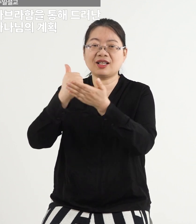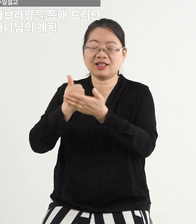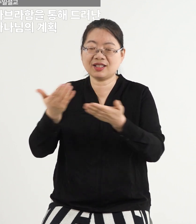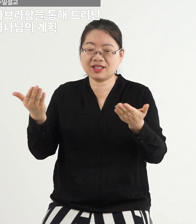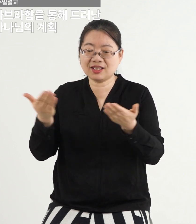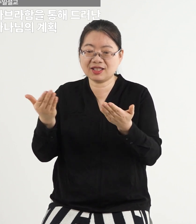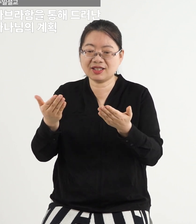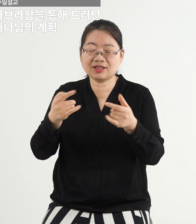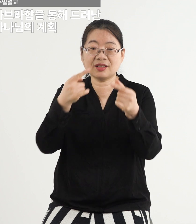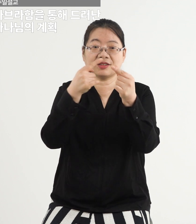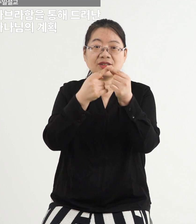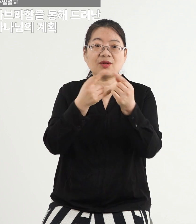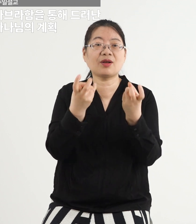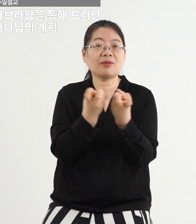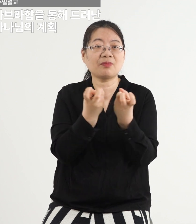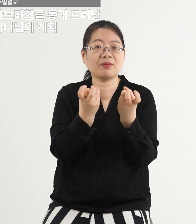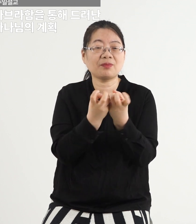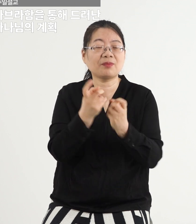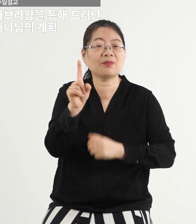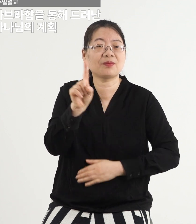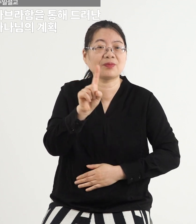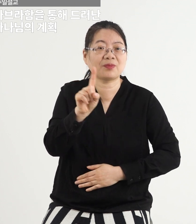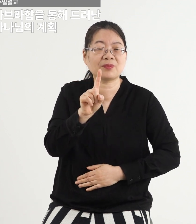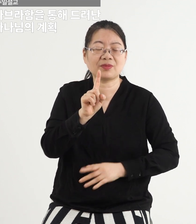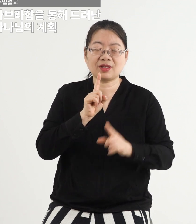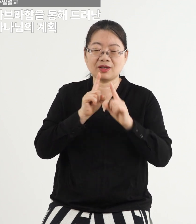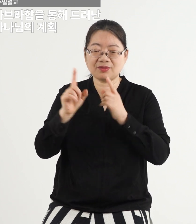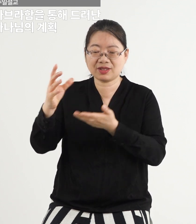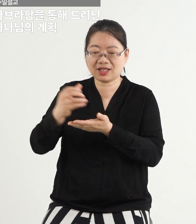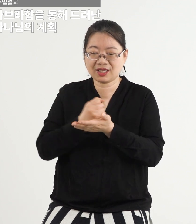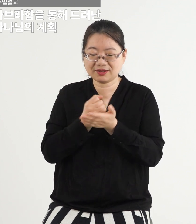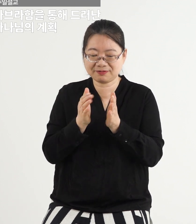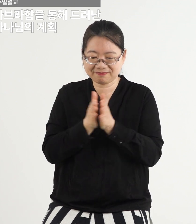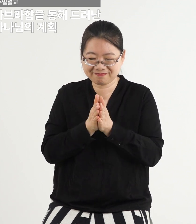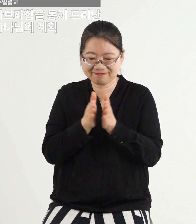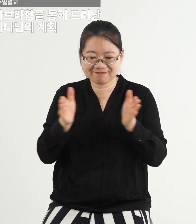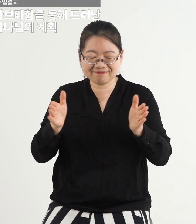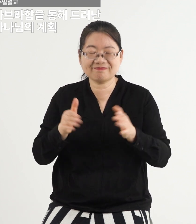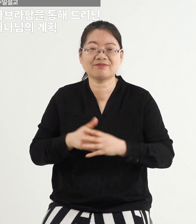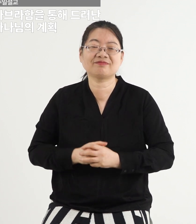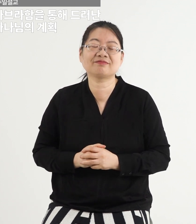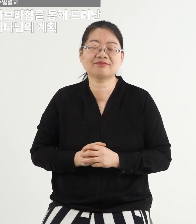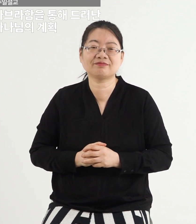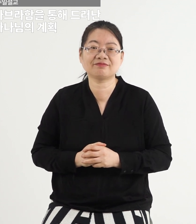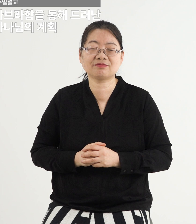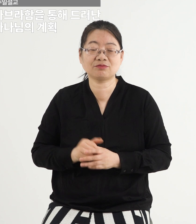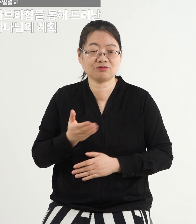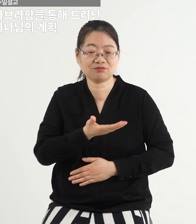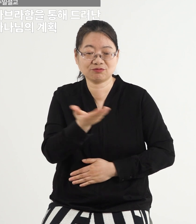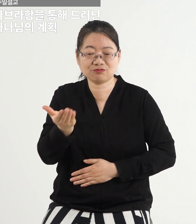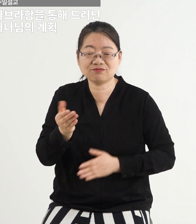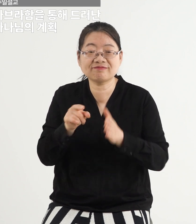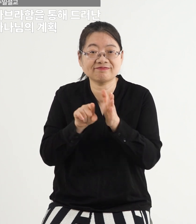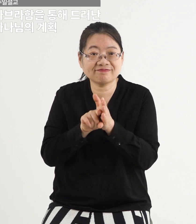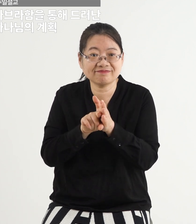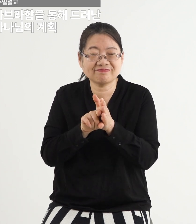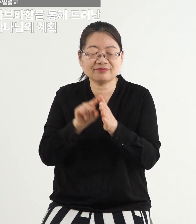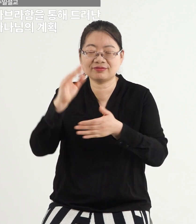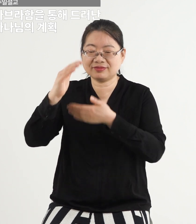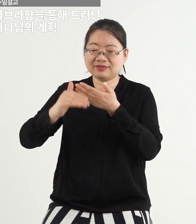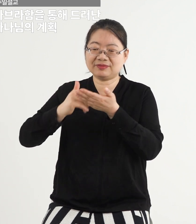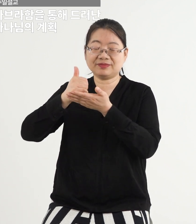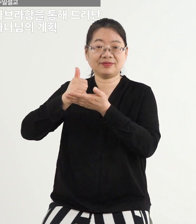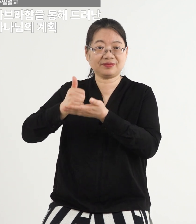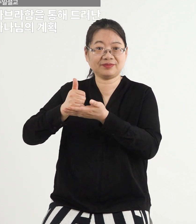일하시는 첫 번째 방식은 말씀으로 시작하신다는 뜻입니다. 믿습니까?